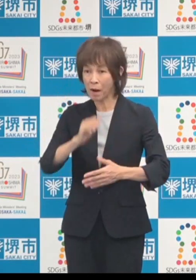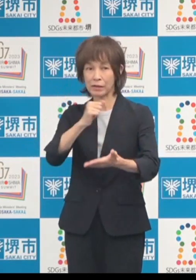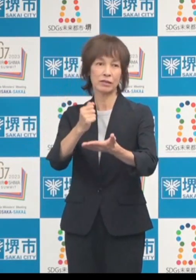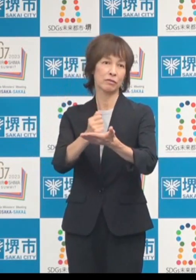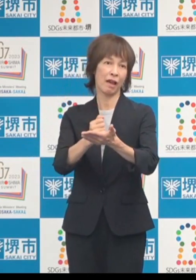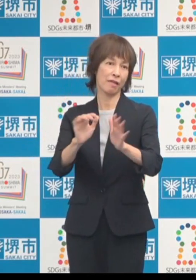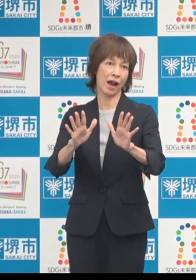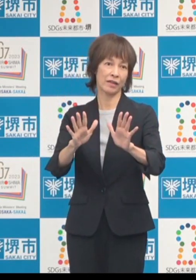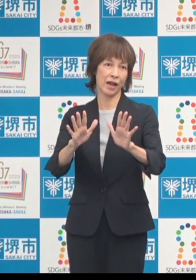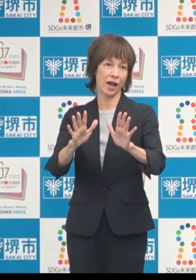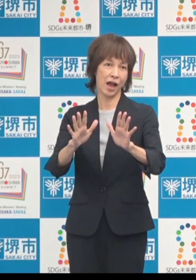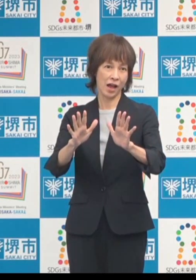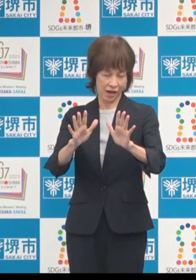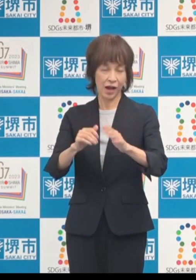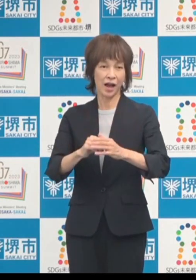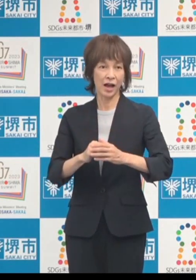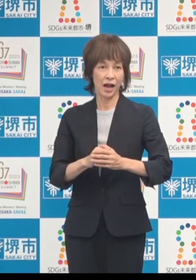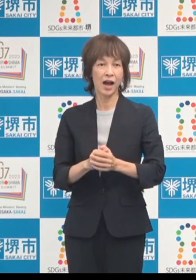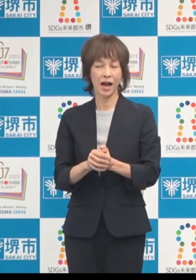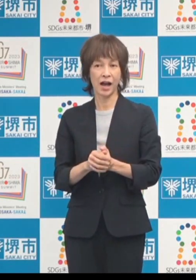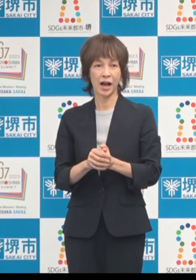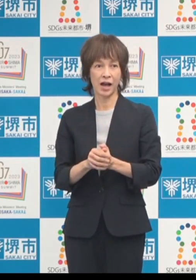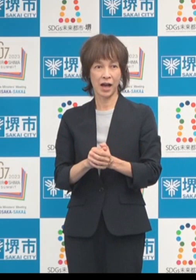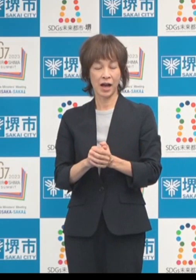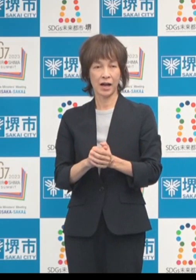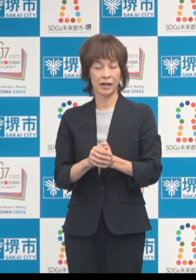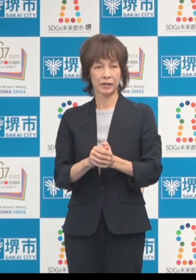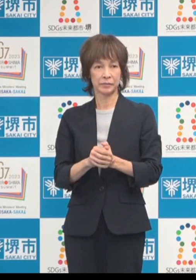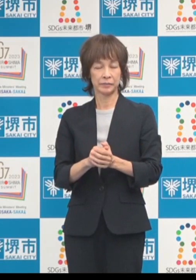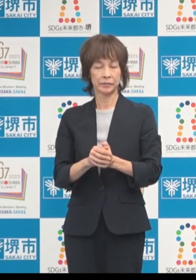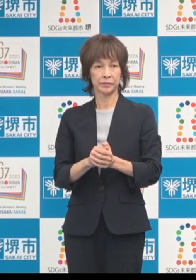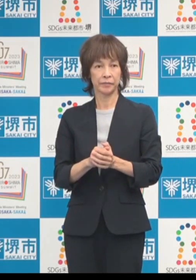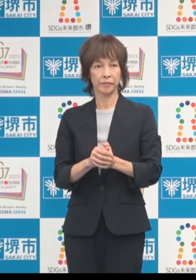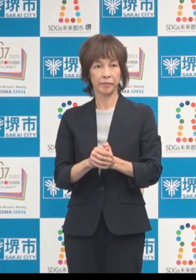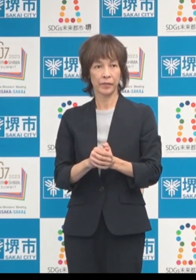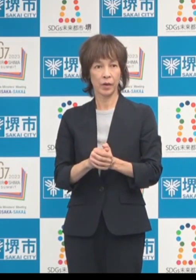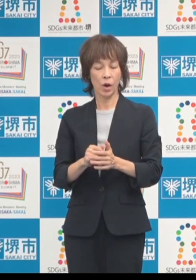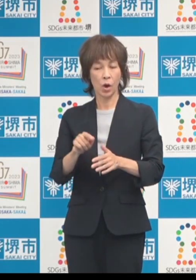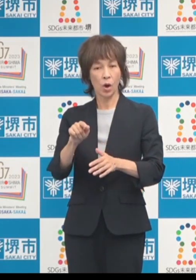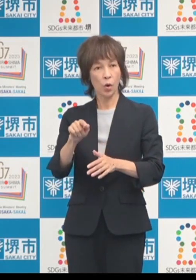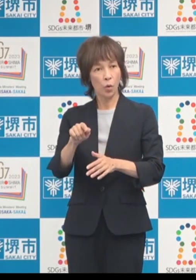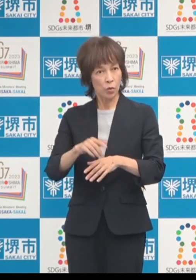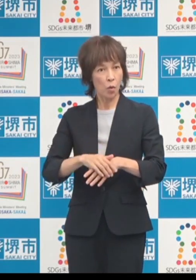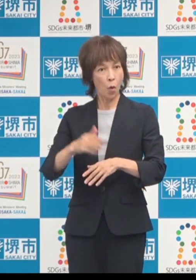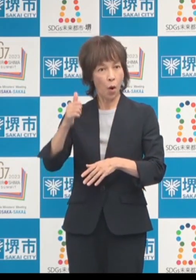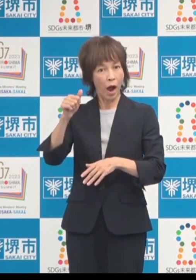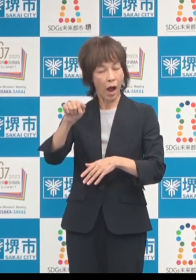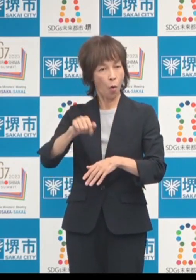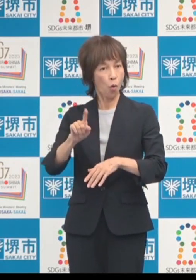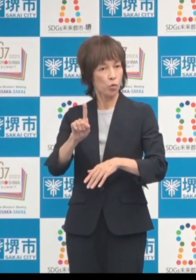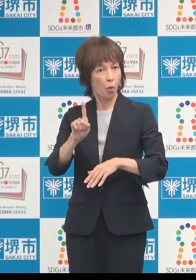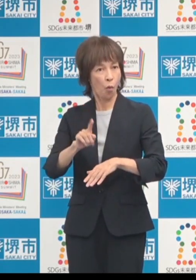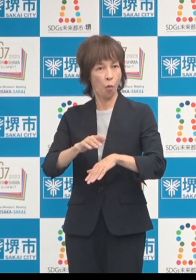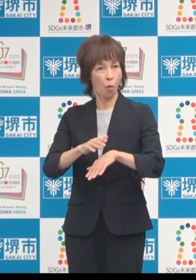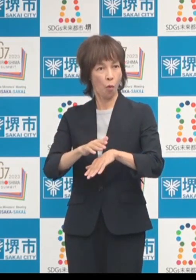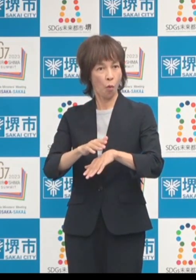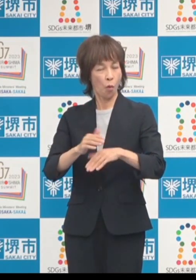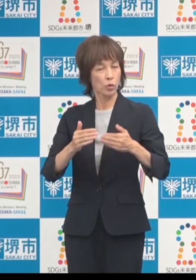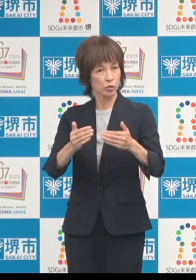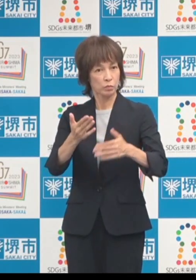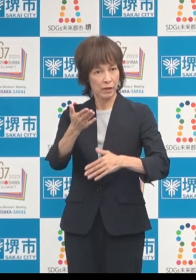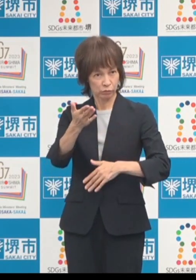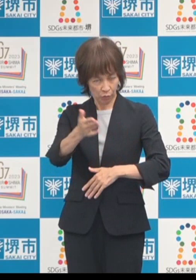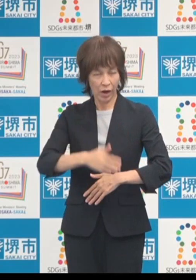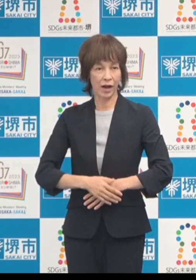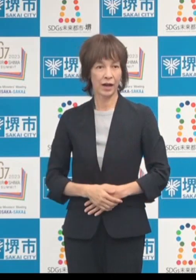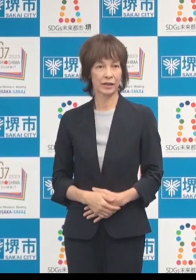全て否決されたのということになったものですから、やはりどうやってこれを動かしていくのかと、もち